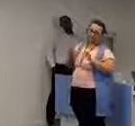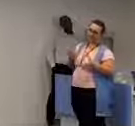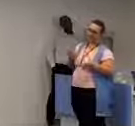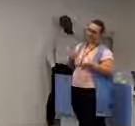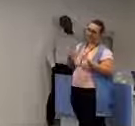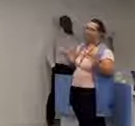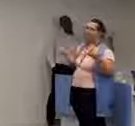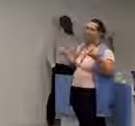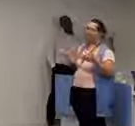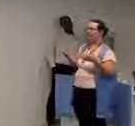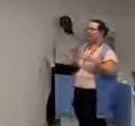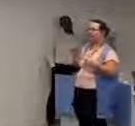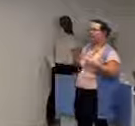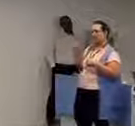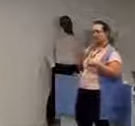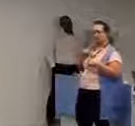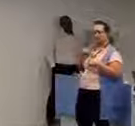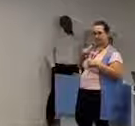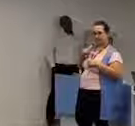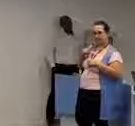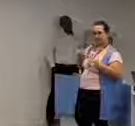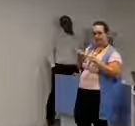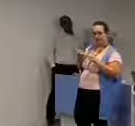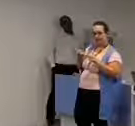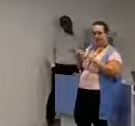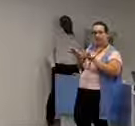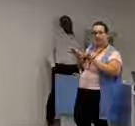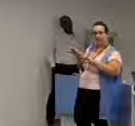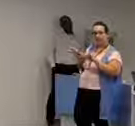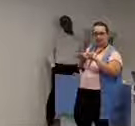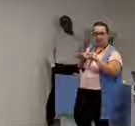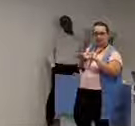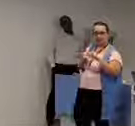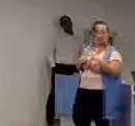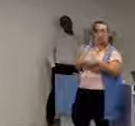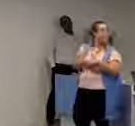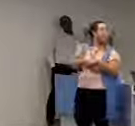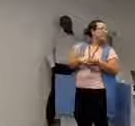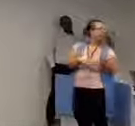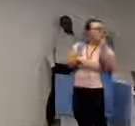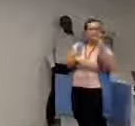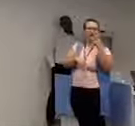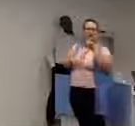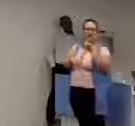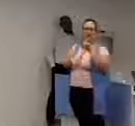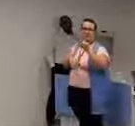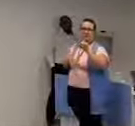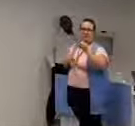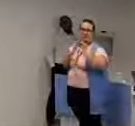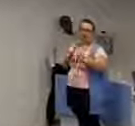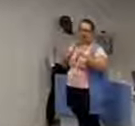como projeção de vistas de um projeto em 3D, quando eu faço essa alteração aqui no 3D, eu